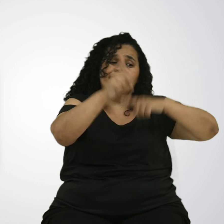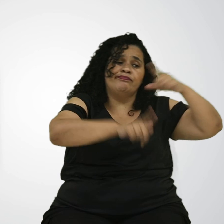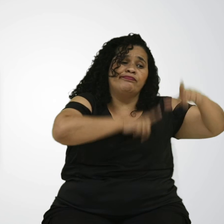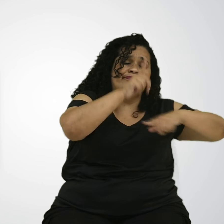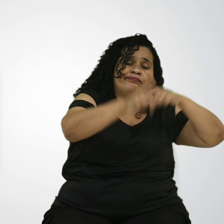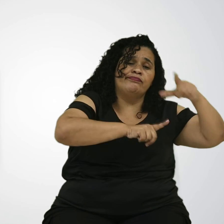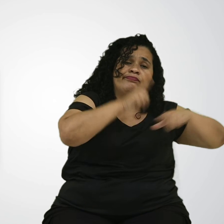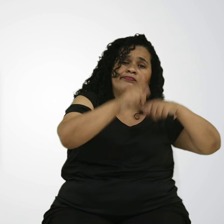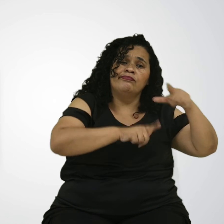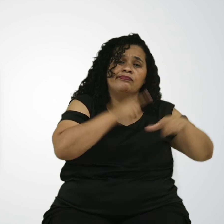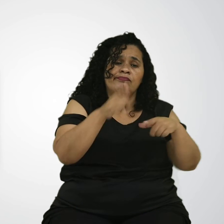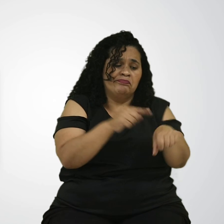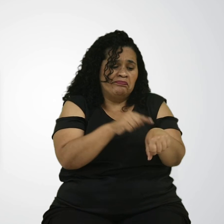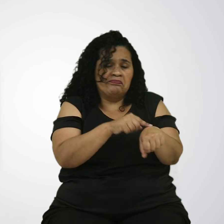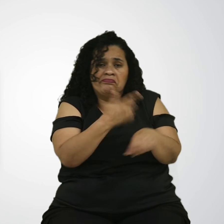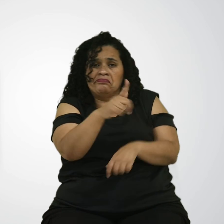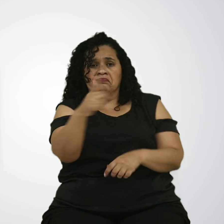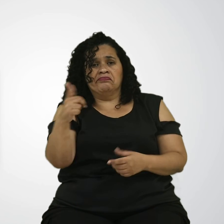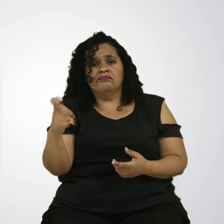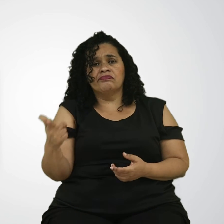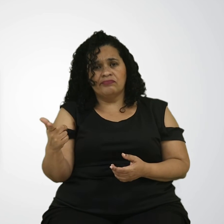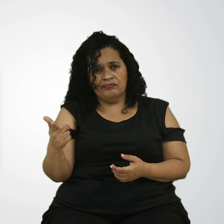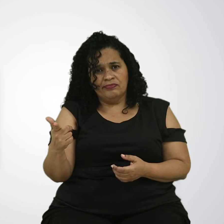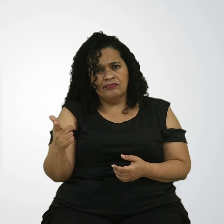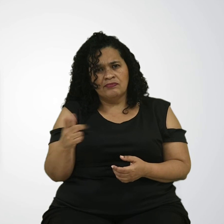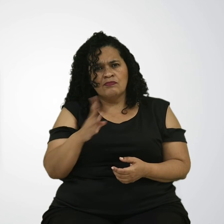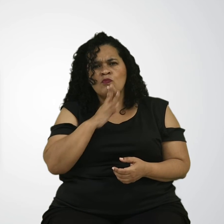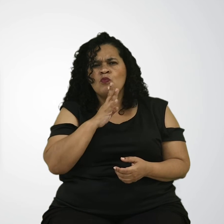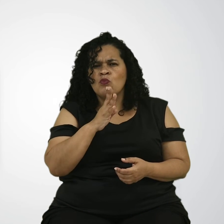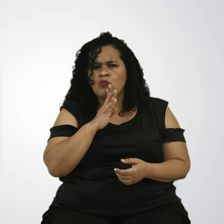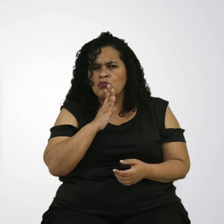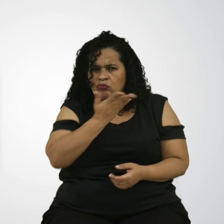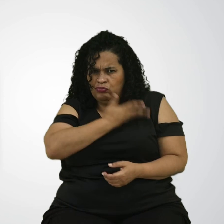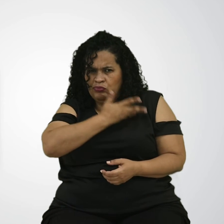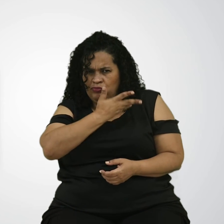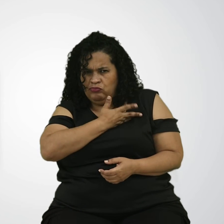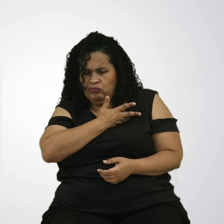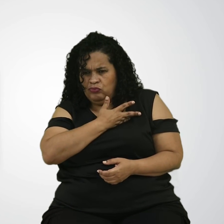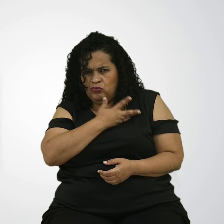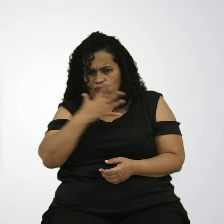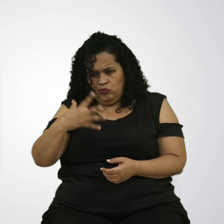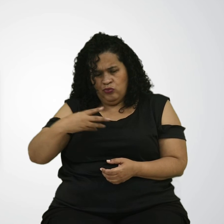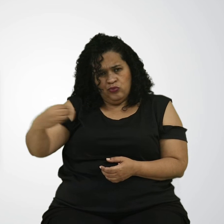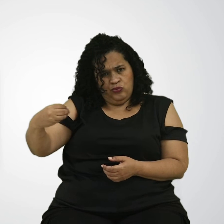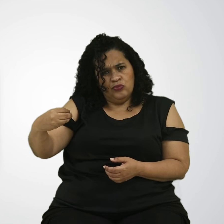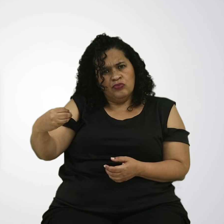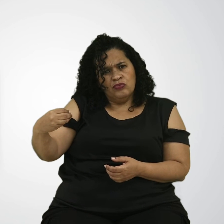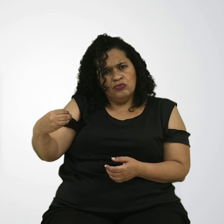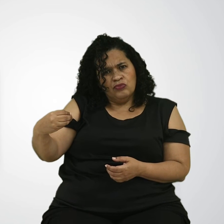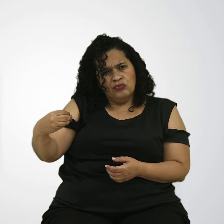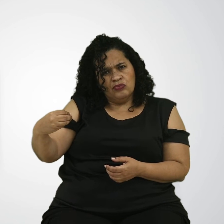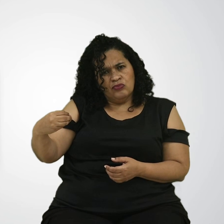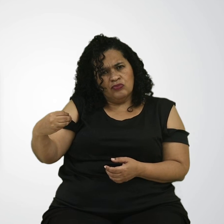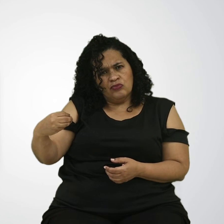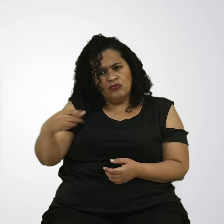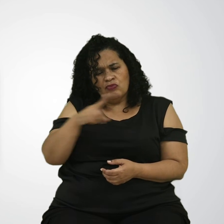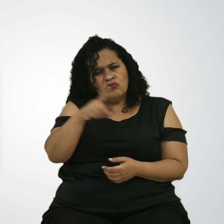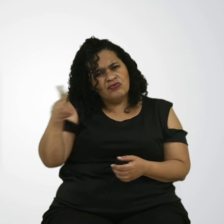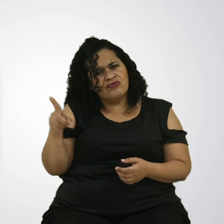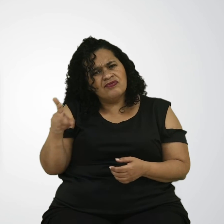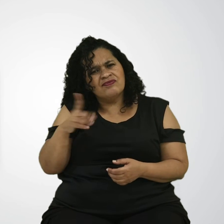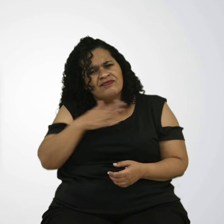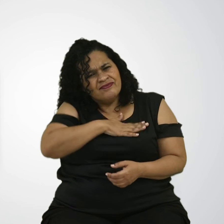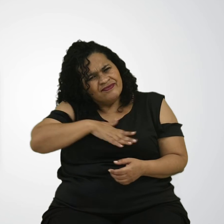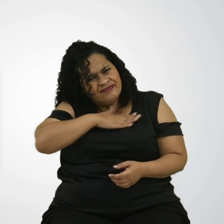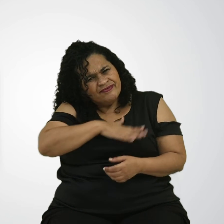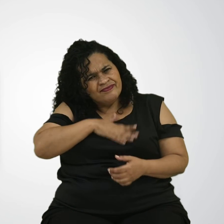nada? Você sabe que você conhece os amigos dos seus filhos? Você conhece Você sabe jogar os jogos que seus